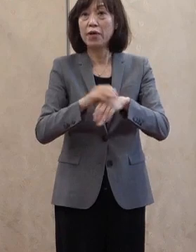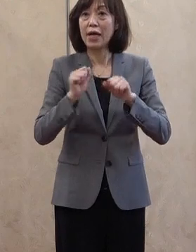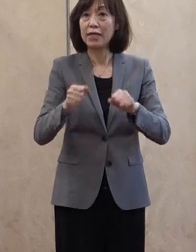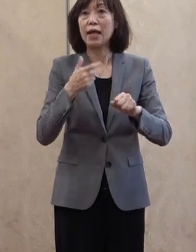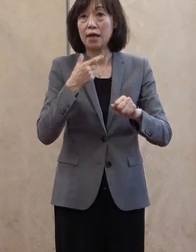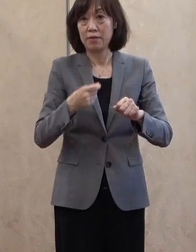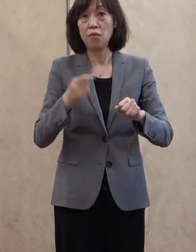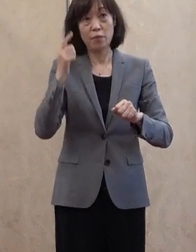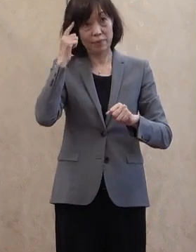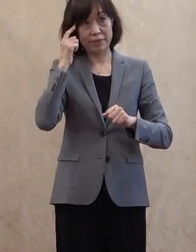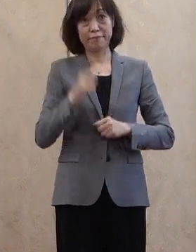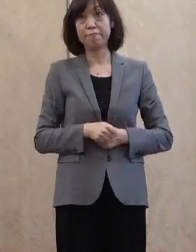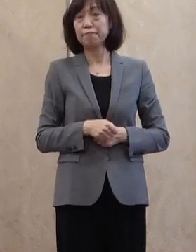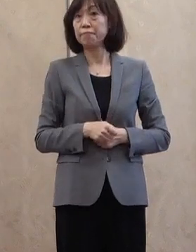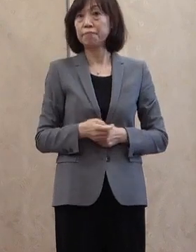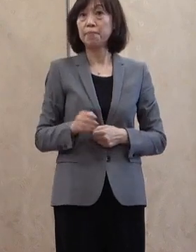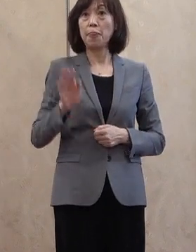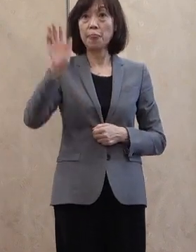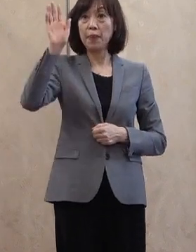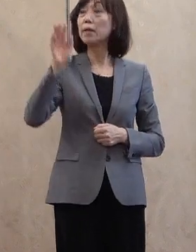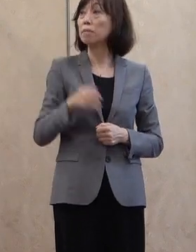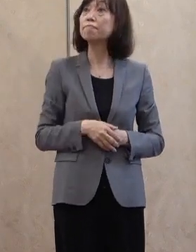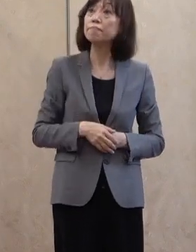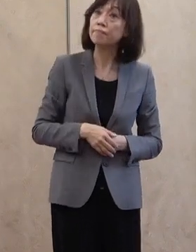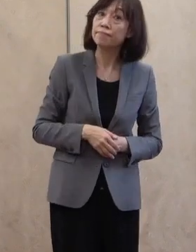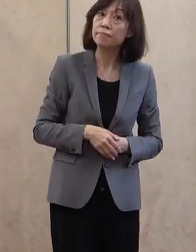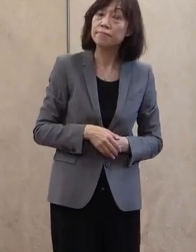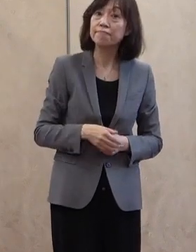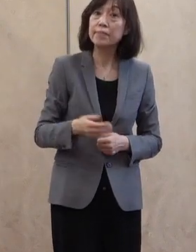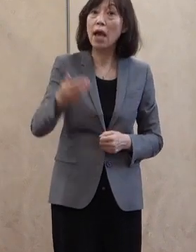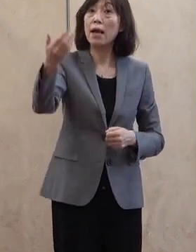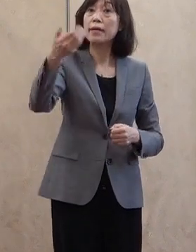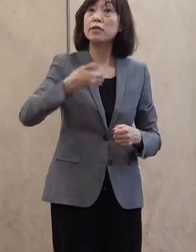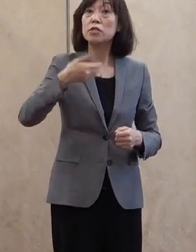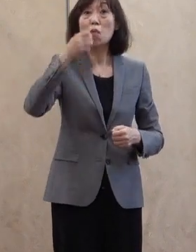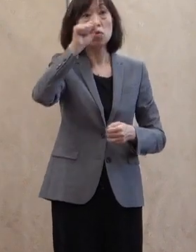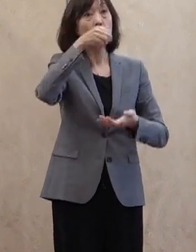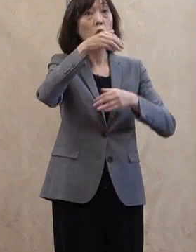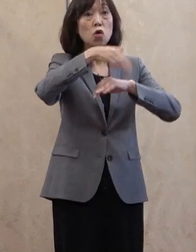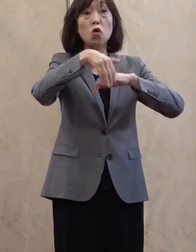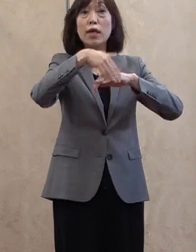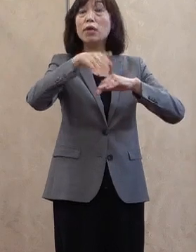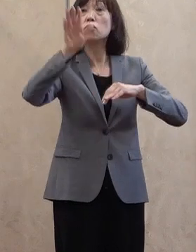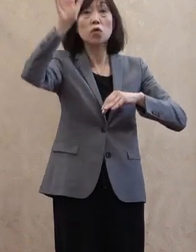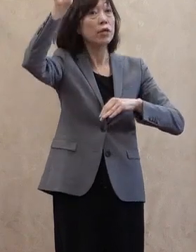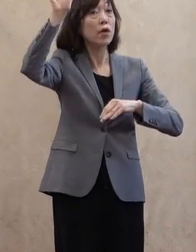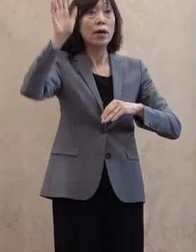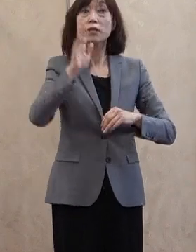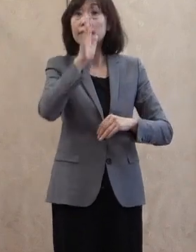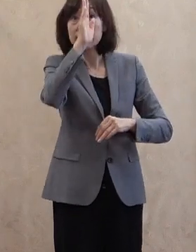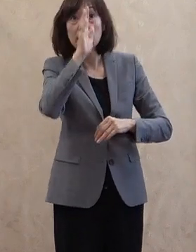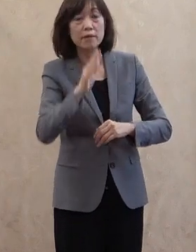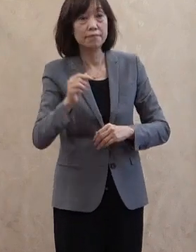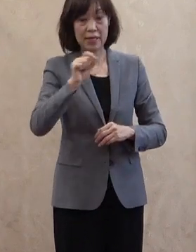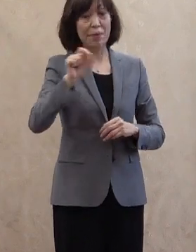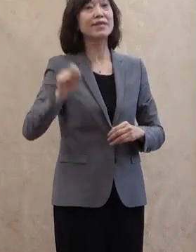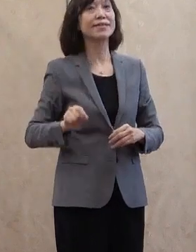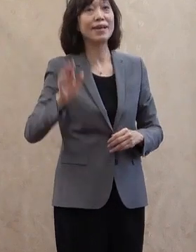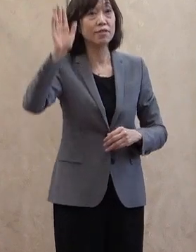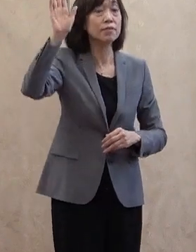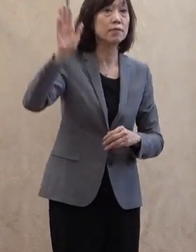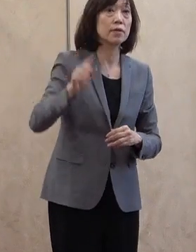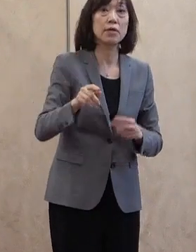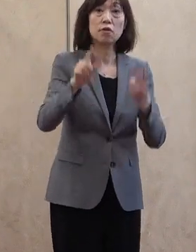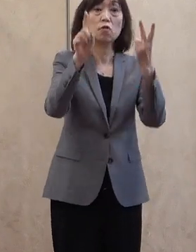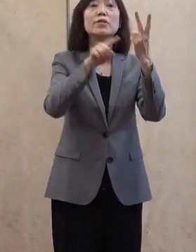。 すいません、予定です。質問を予定されている方、手を挙げていただけますでしょうか。今 お二人